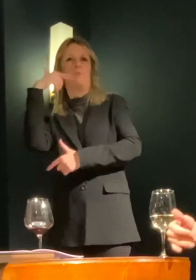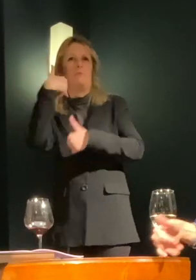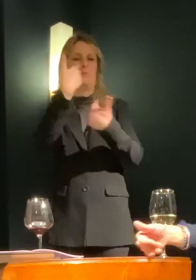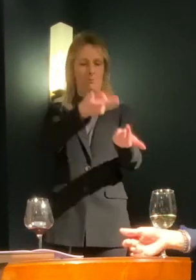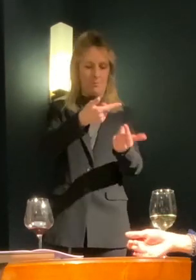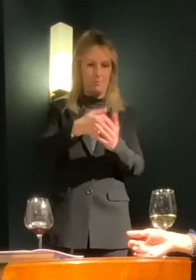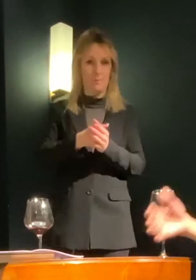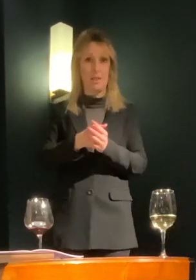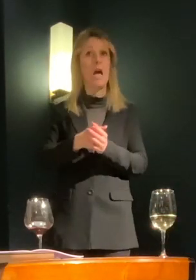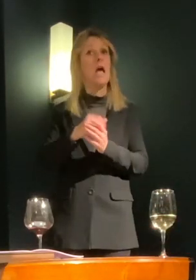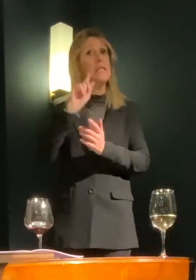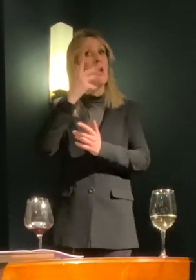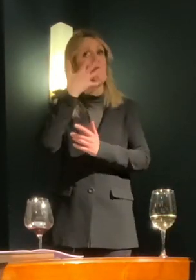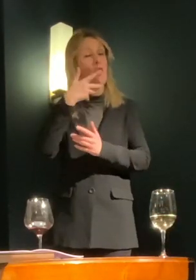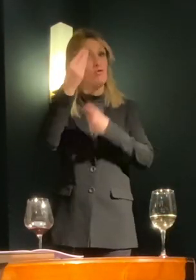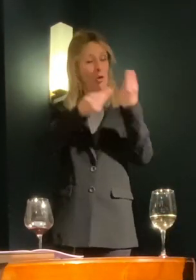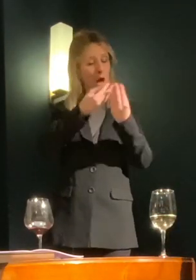se non vuoi giocare sei fuori.